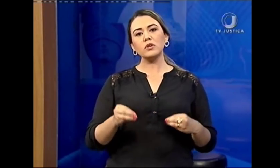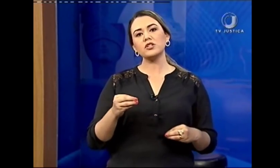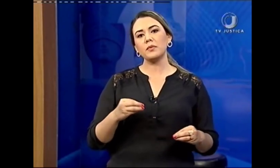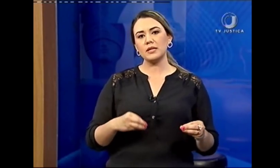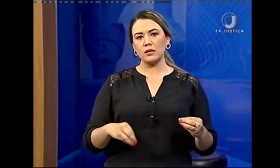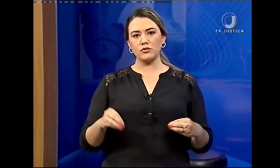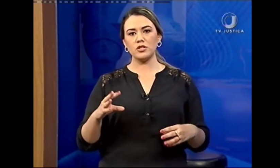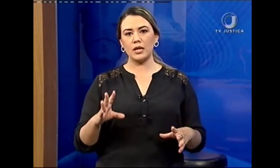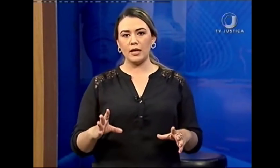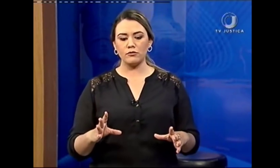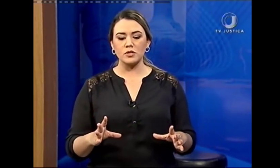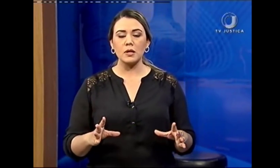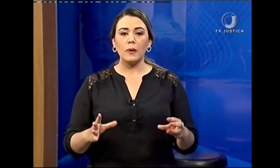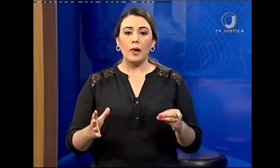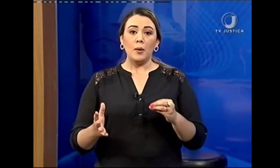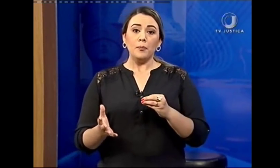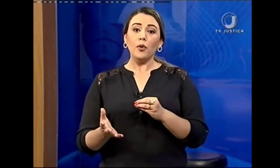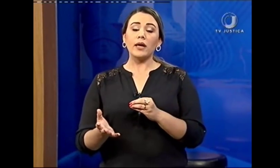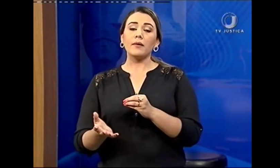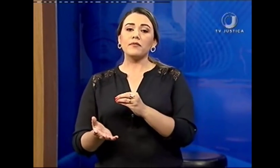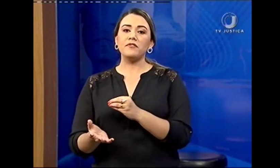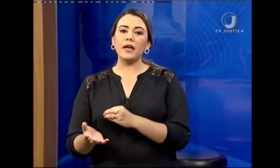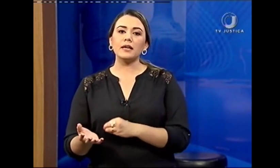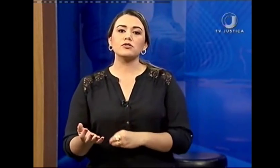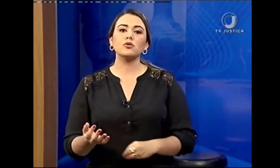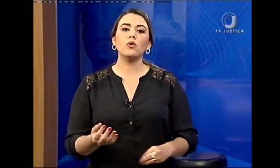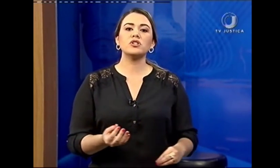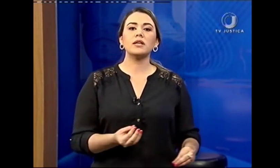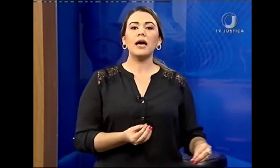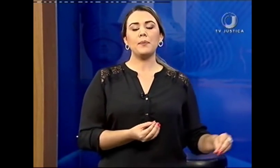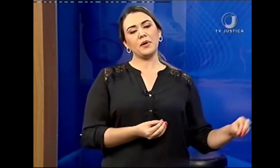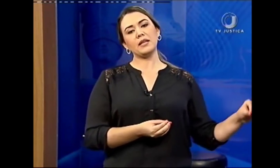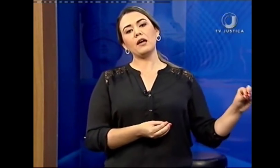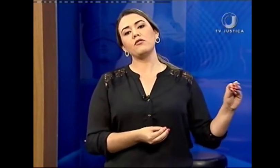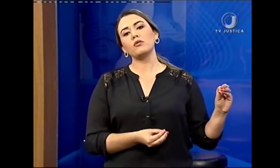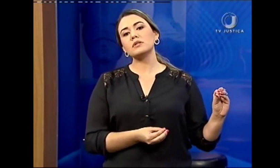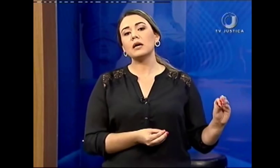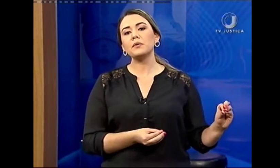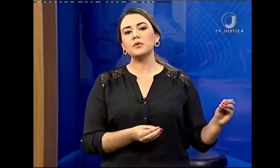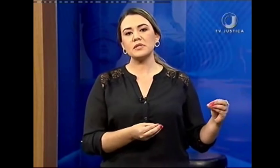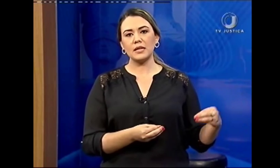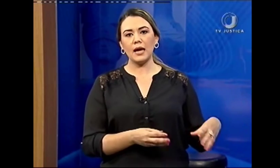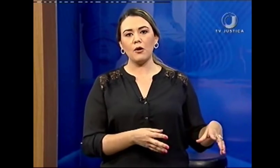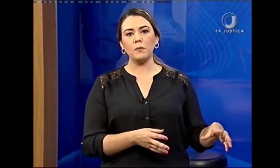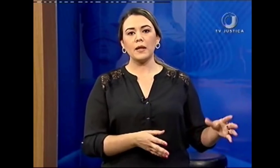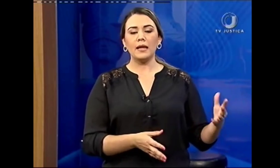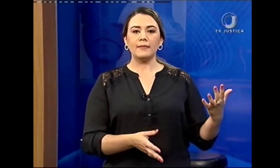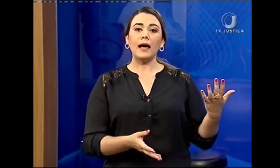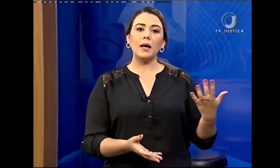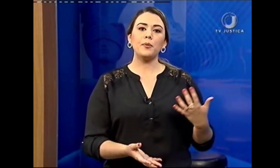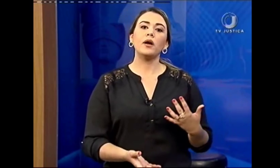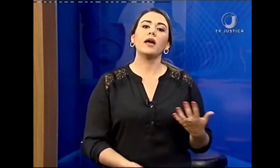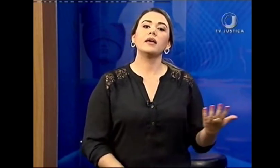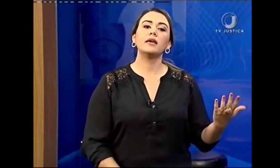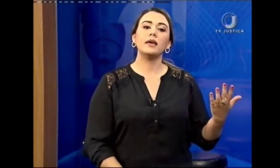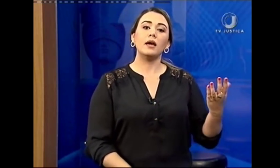segunda dimensão de direitos, porque surge da época da Revolução Industrial, da época em que